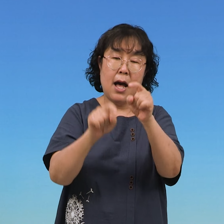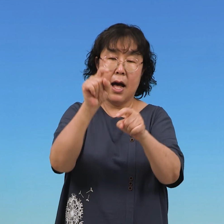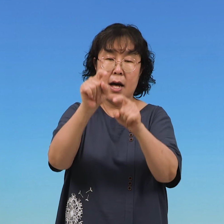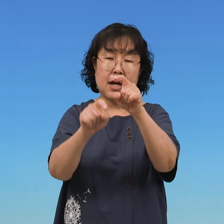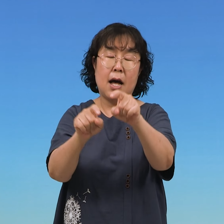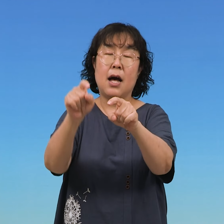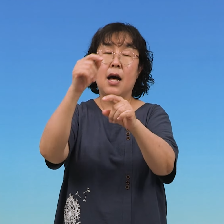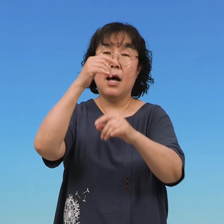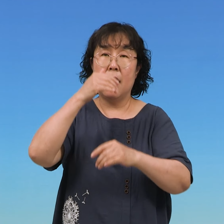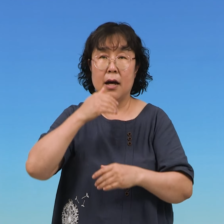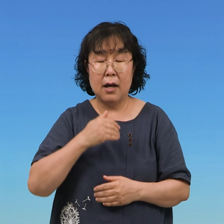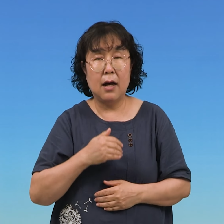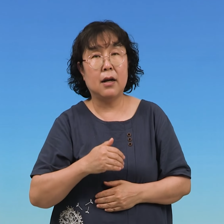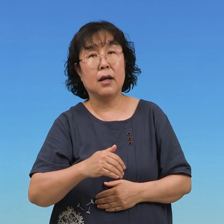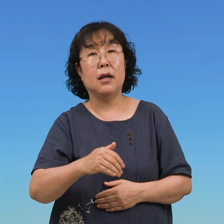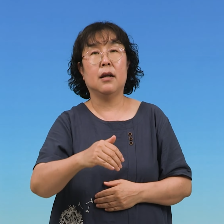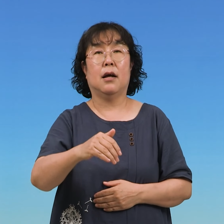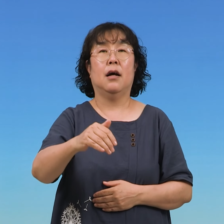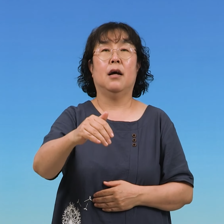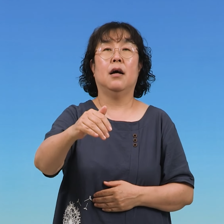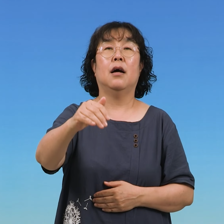배에서